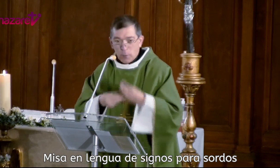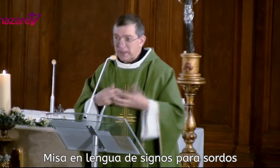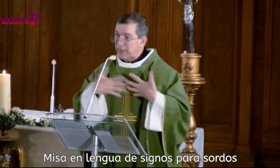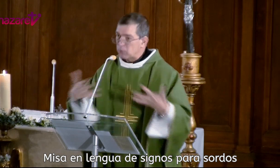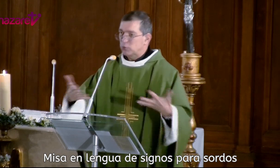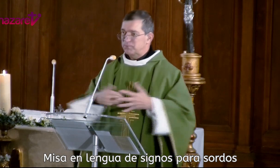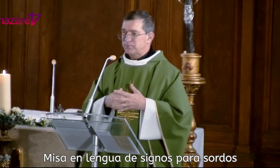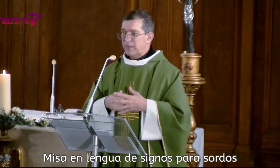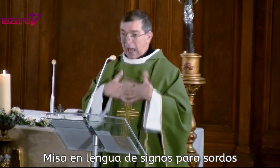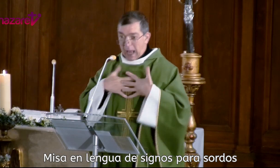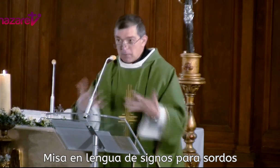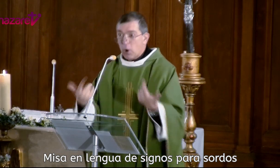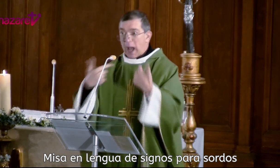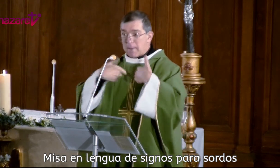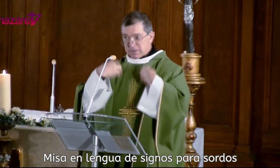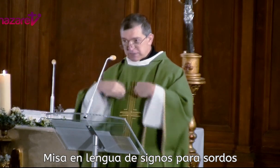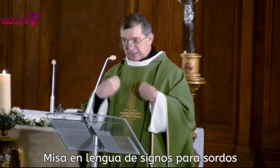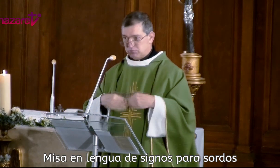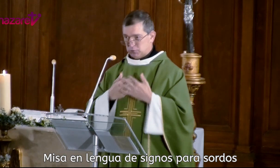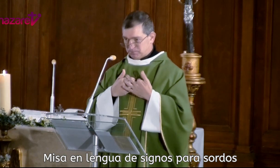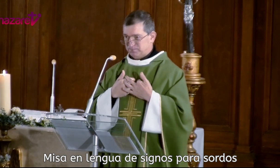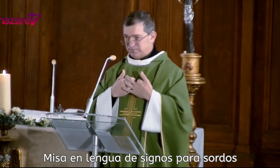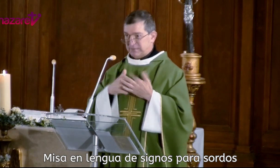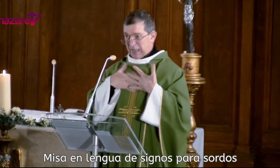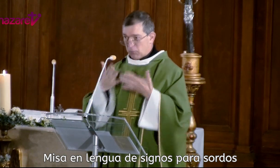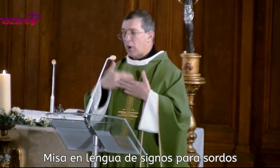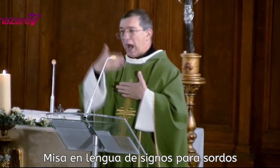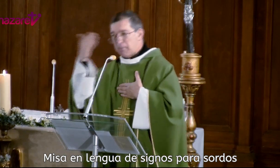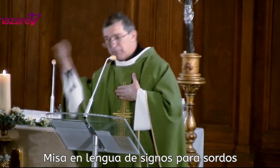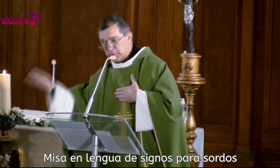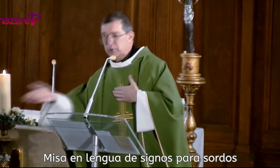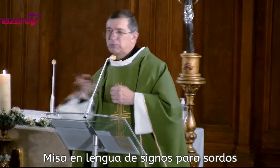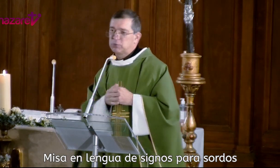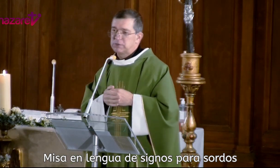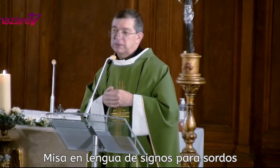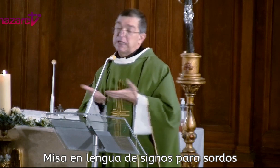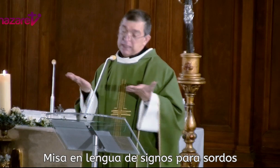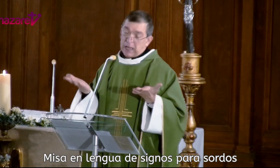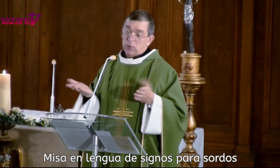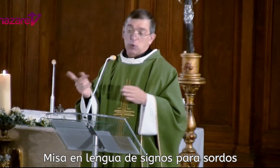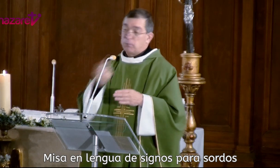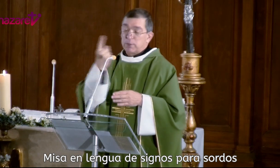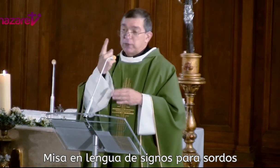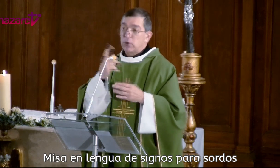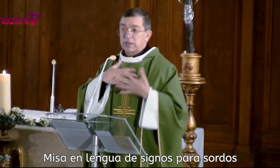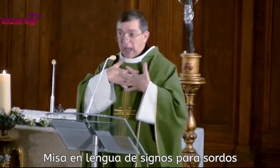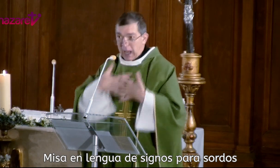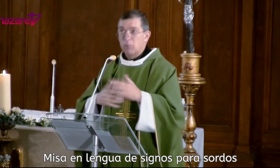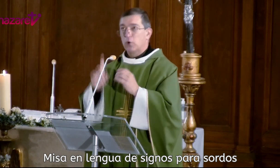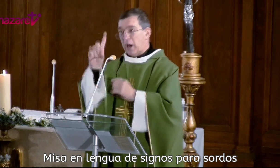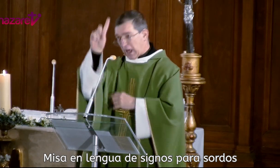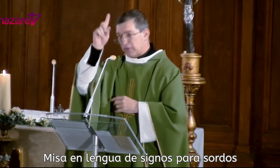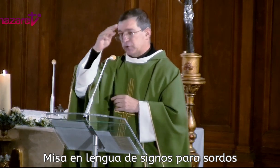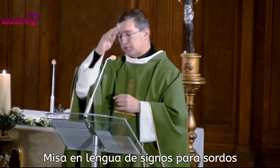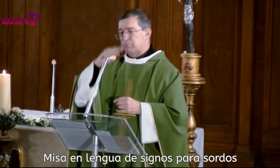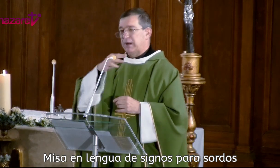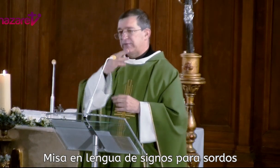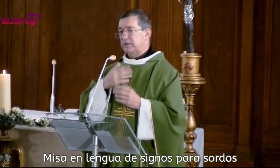de amor. Amo a mí mismo y amo al prójimo. Y claro, lo primero es amor a Dios Padre